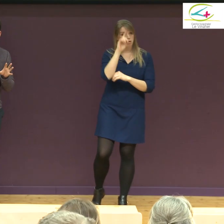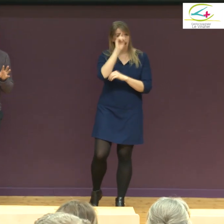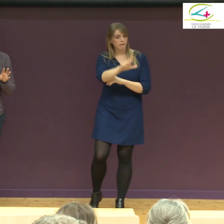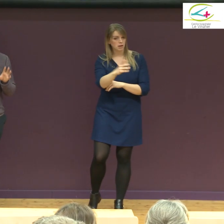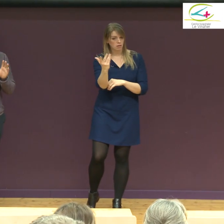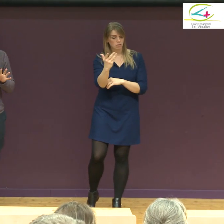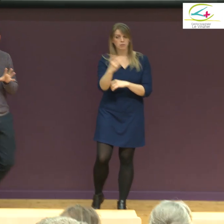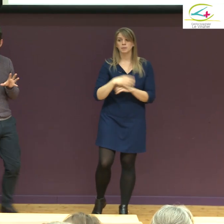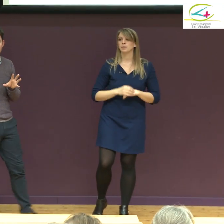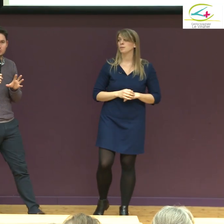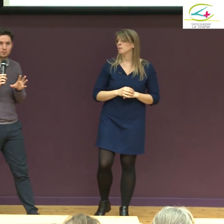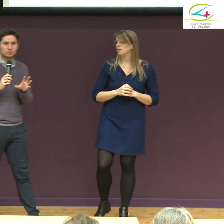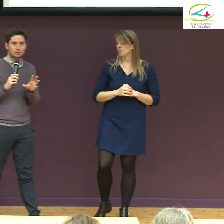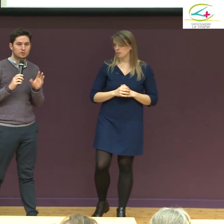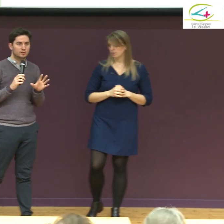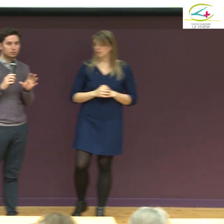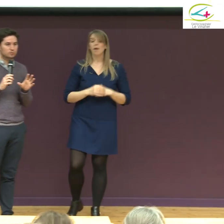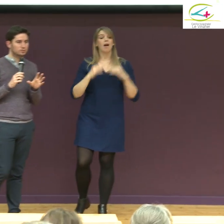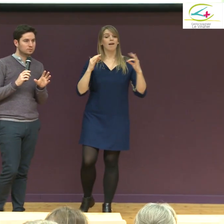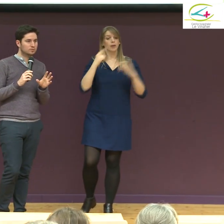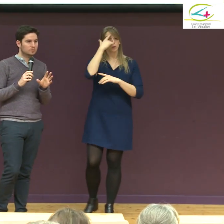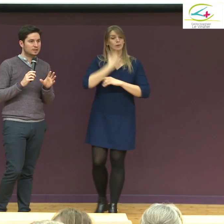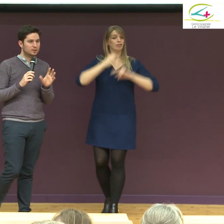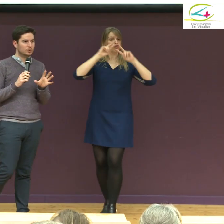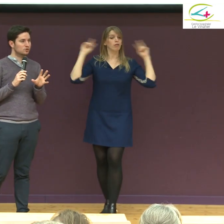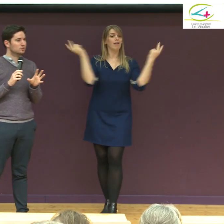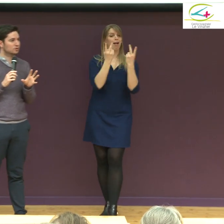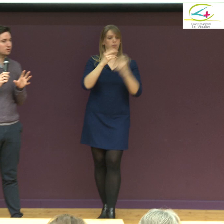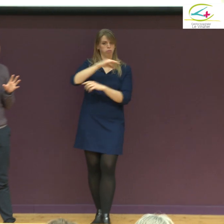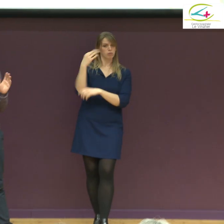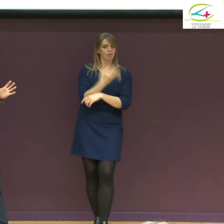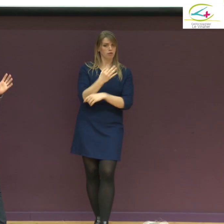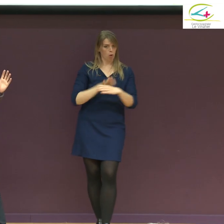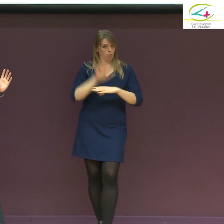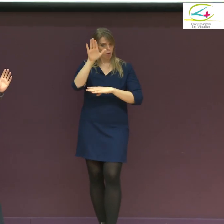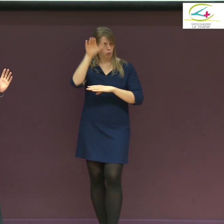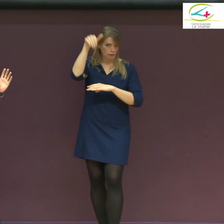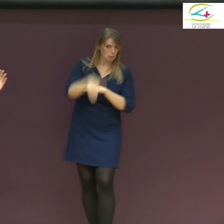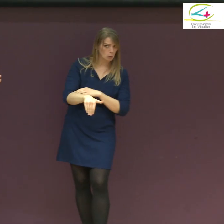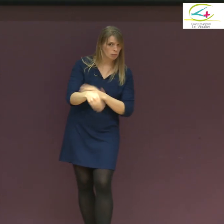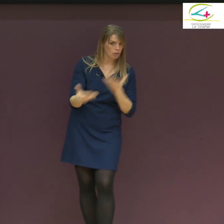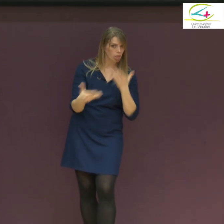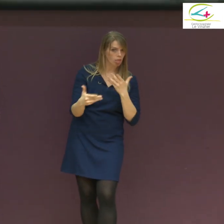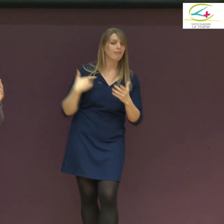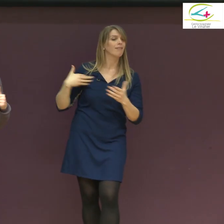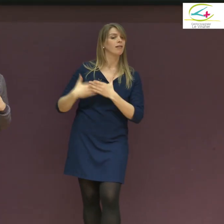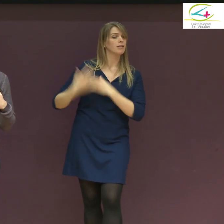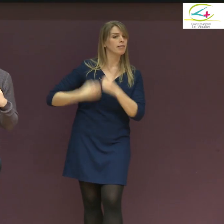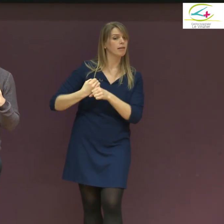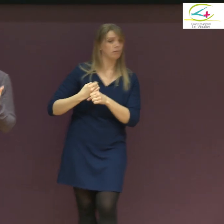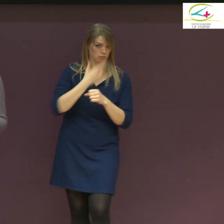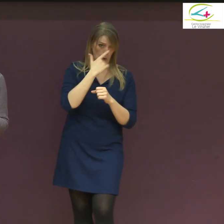suicide augmente ou diminue? Qui pense que le taux de suicide, au cours des dernières années, a